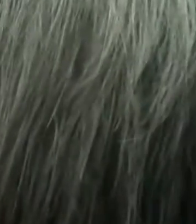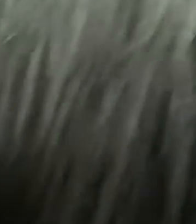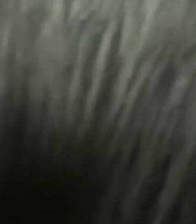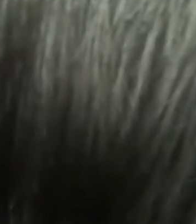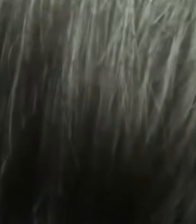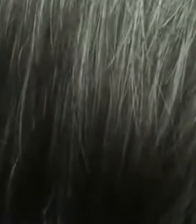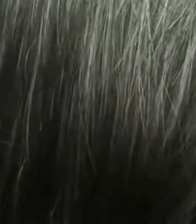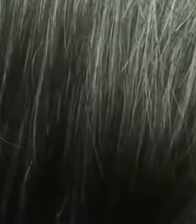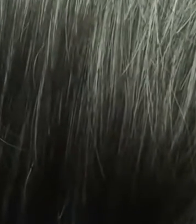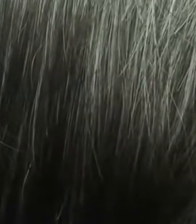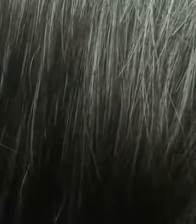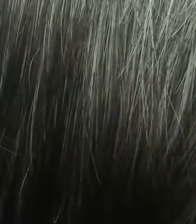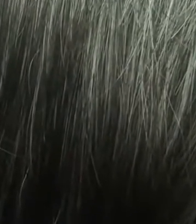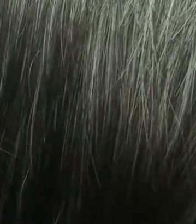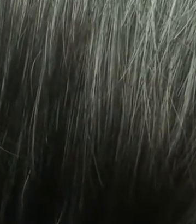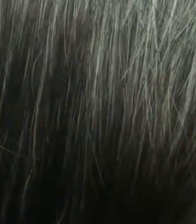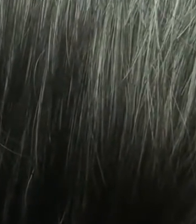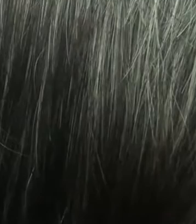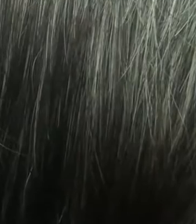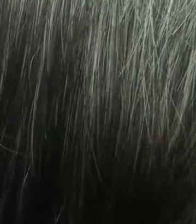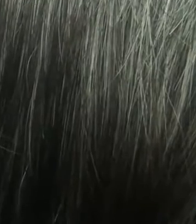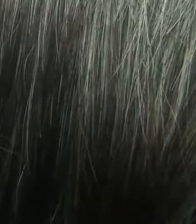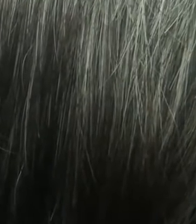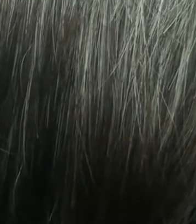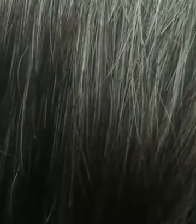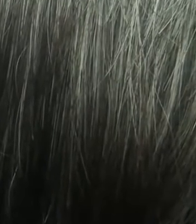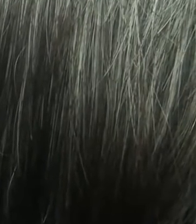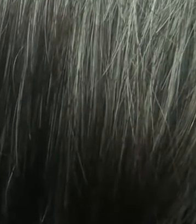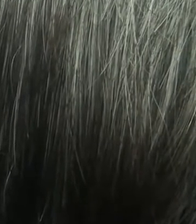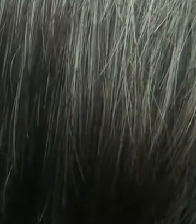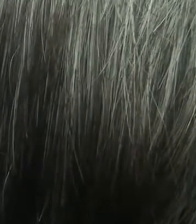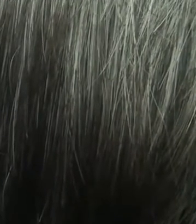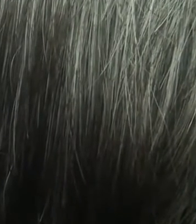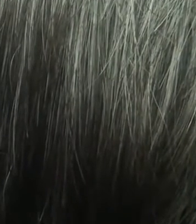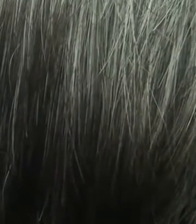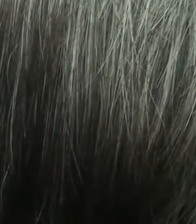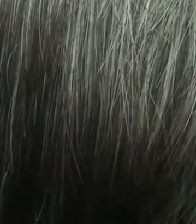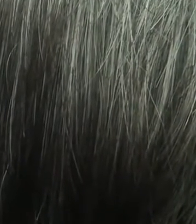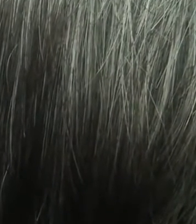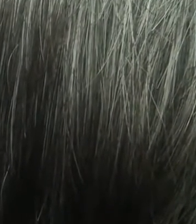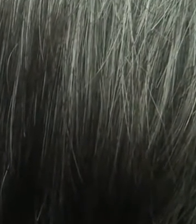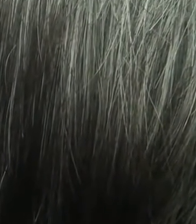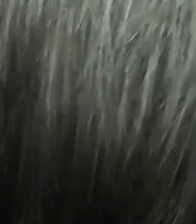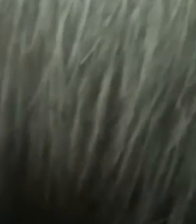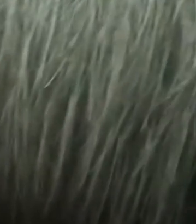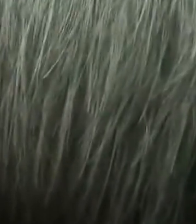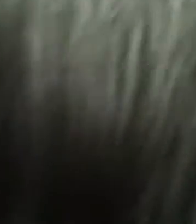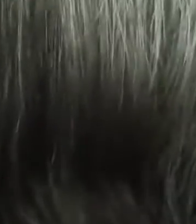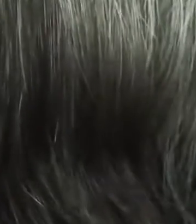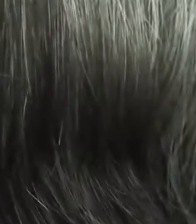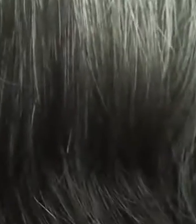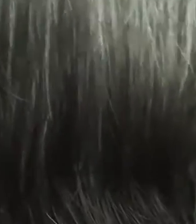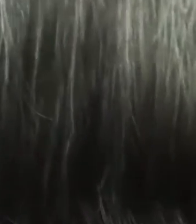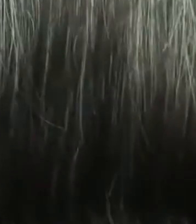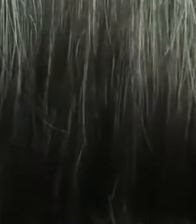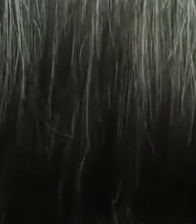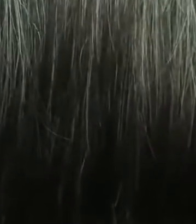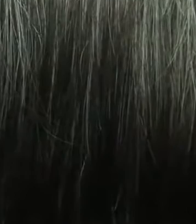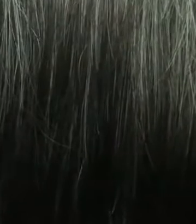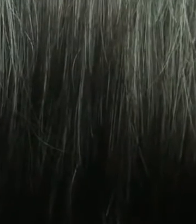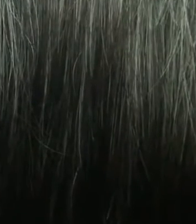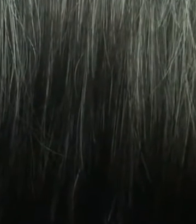존경하는 국민 여러분, 그리고 사랑하는 정의당 당원 여러분, 정의당 전 부대표 김윤기입니다. 저는